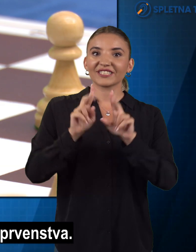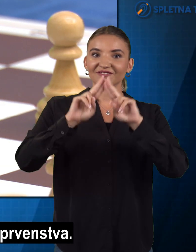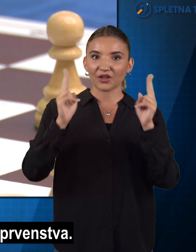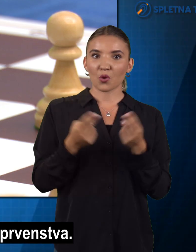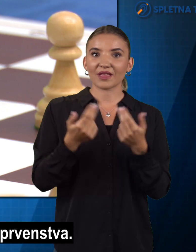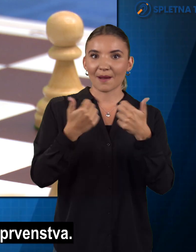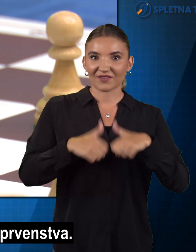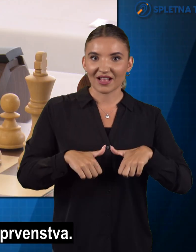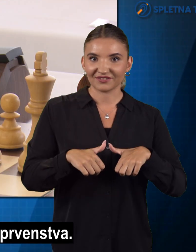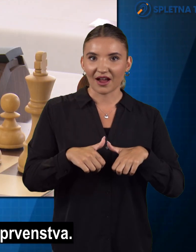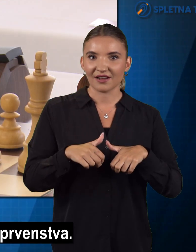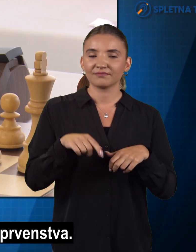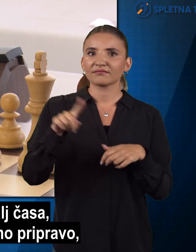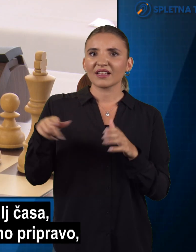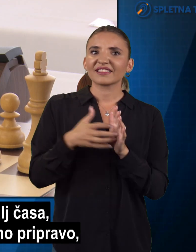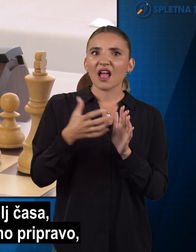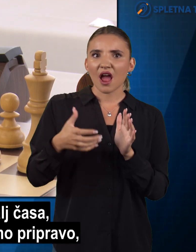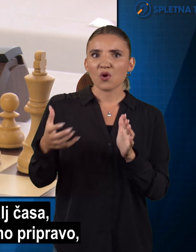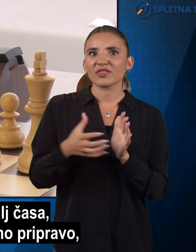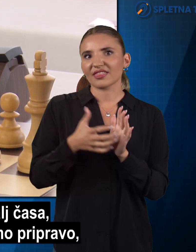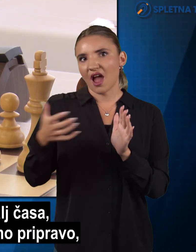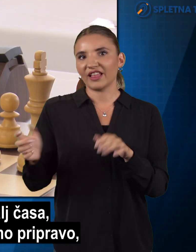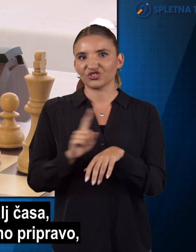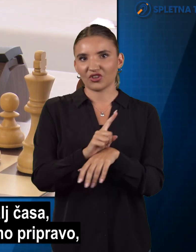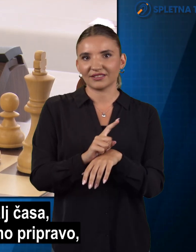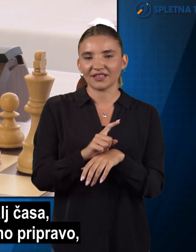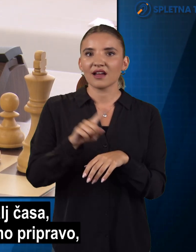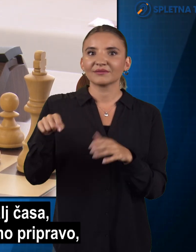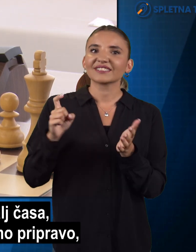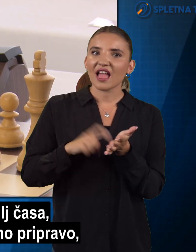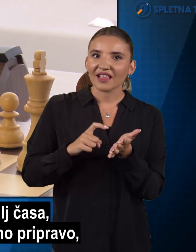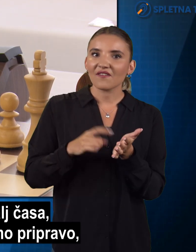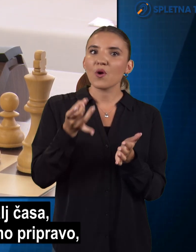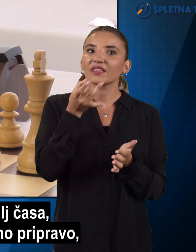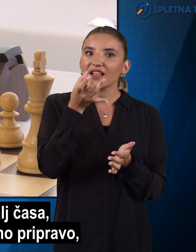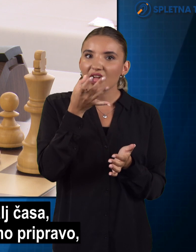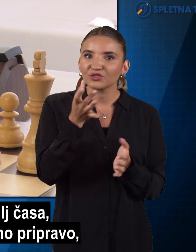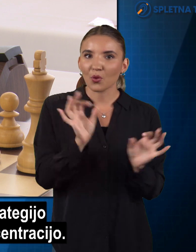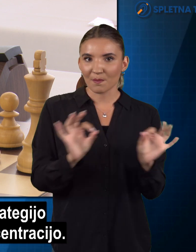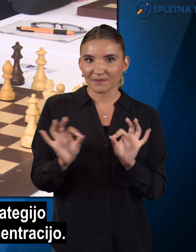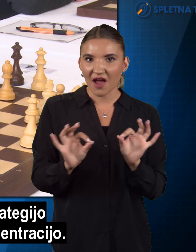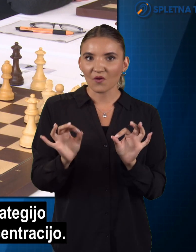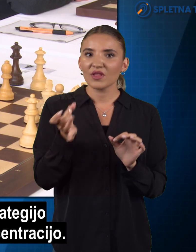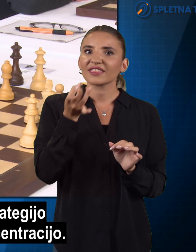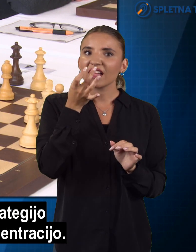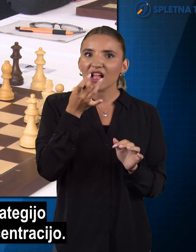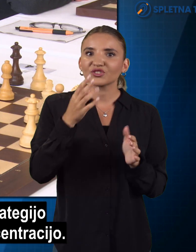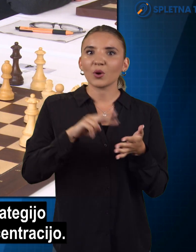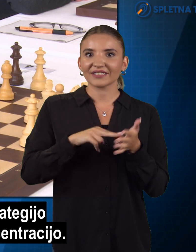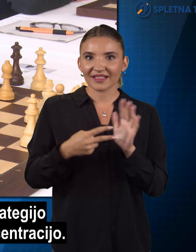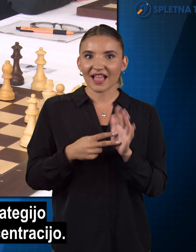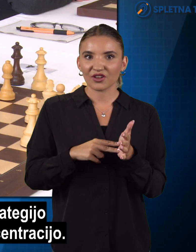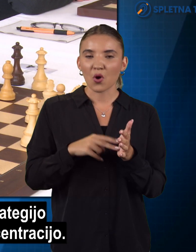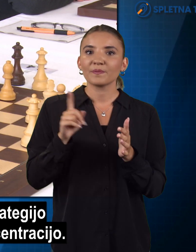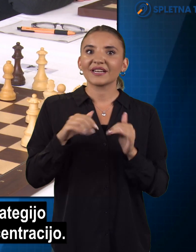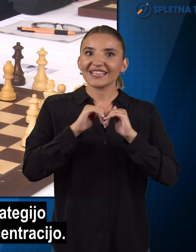tudi svetovnega prvenstva. Ker trajajo dalj časa, zahtevajo natančno pripravo, natančno strategijo